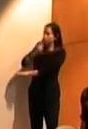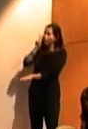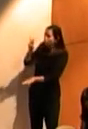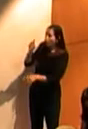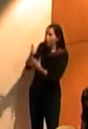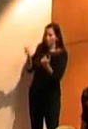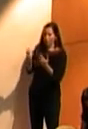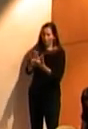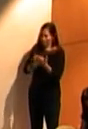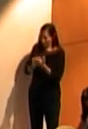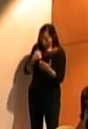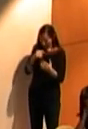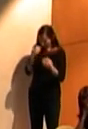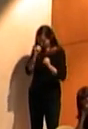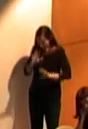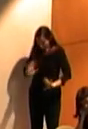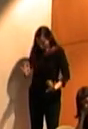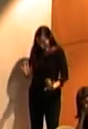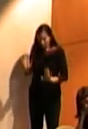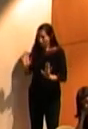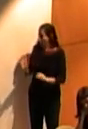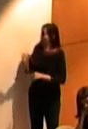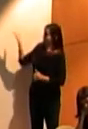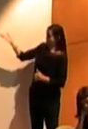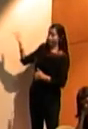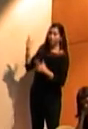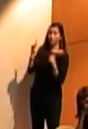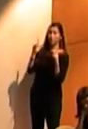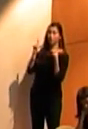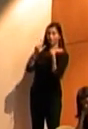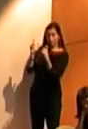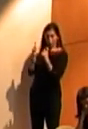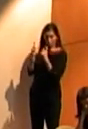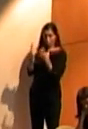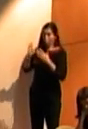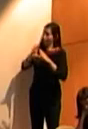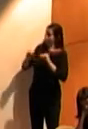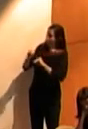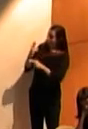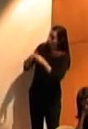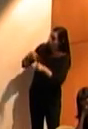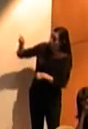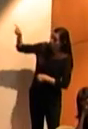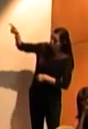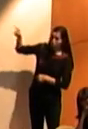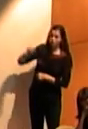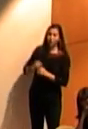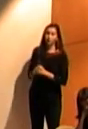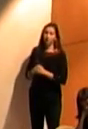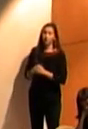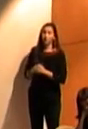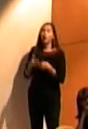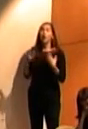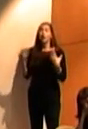Excusez-moi, je suis un tout petit peu perdue. Donc voilà, là vous avez une photo d'un espace Snow Zealand. Alors l'espace Snow Zealand,